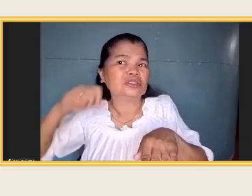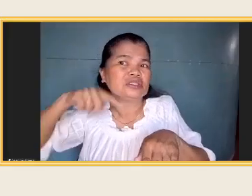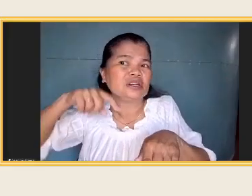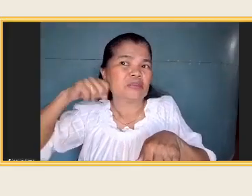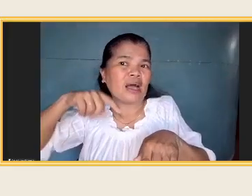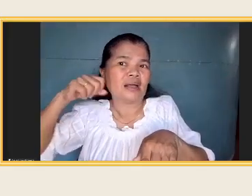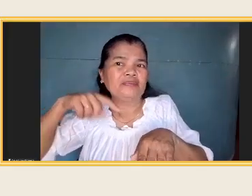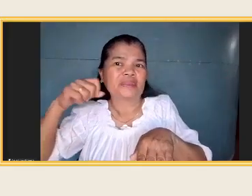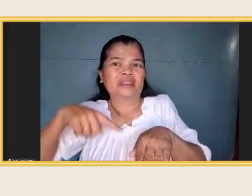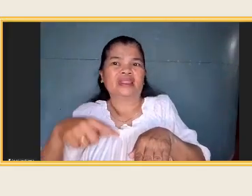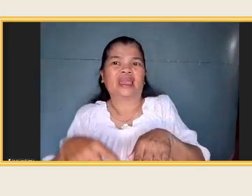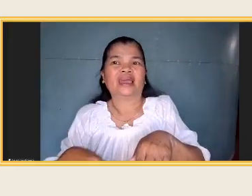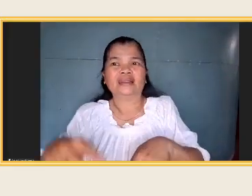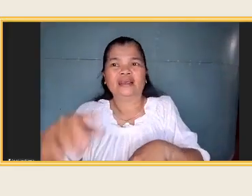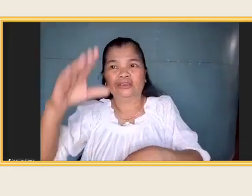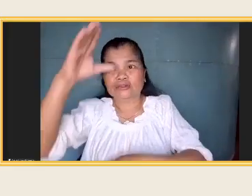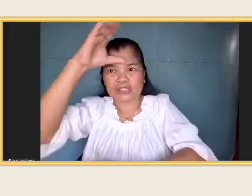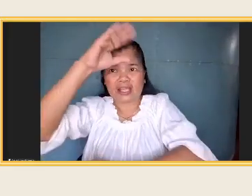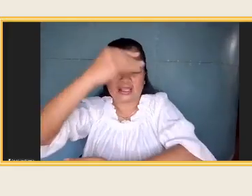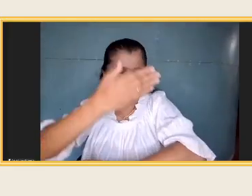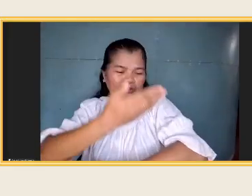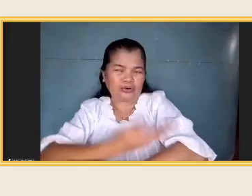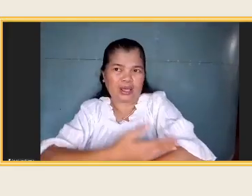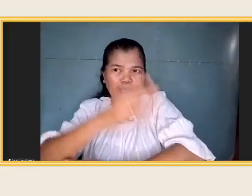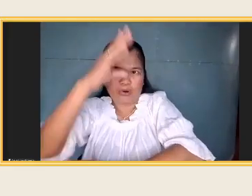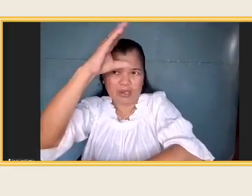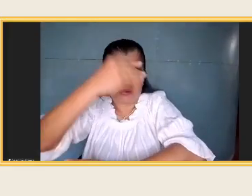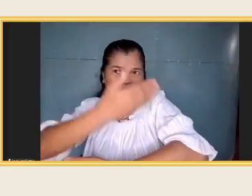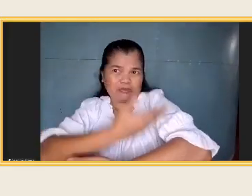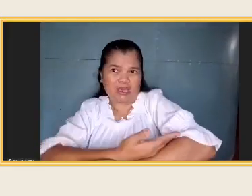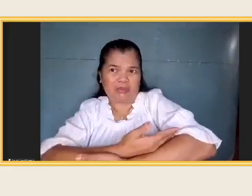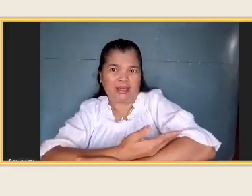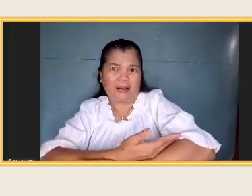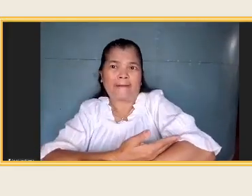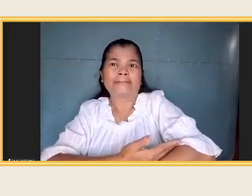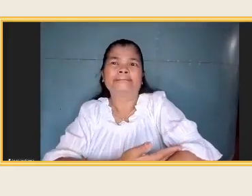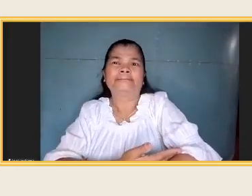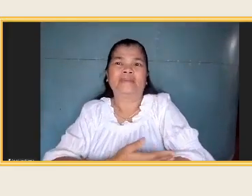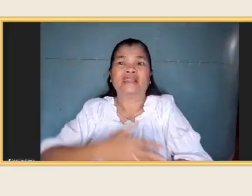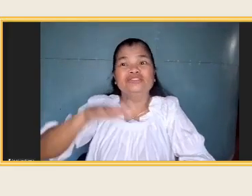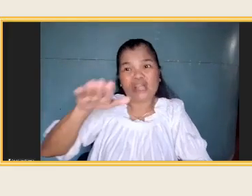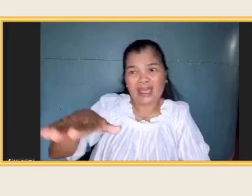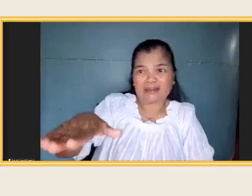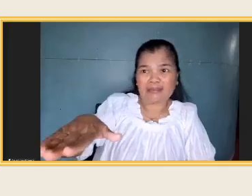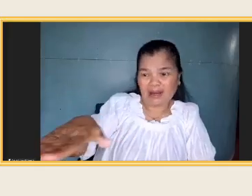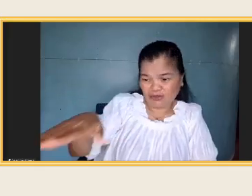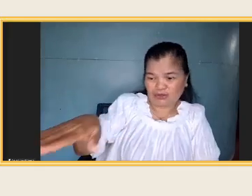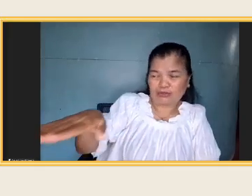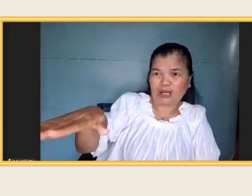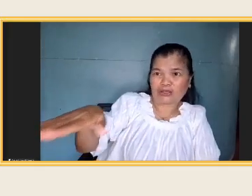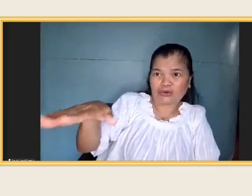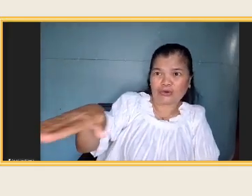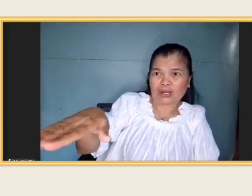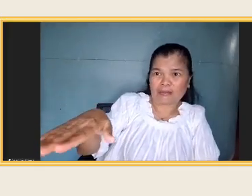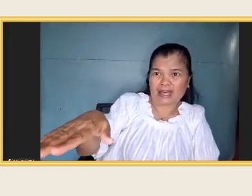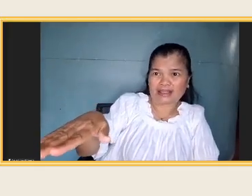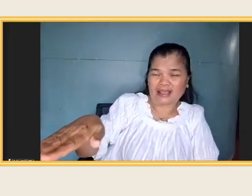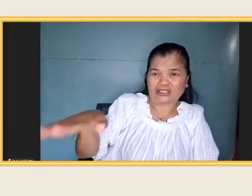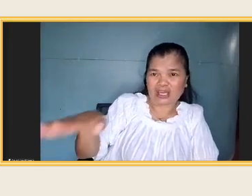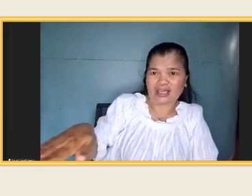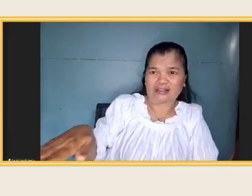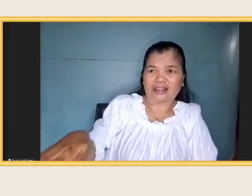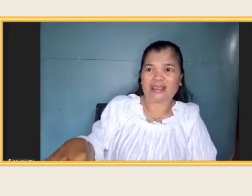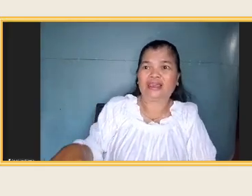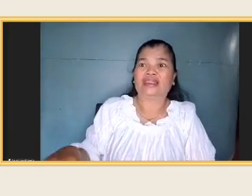Ito yung sister, di ba? Then, yung son, ituro ko na, boy plus baby. Then, child. Parang ituro ko lang yung ulo ng